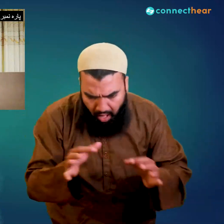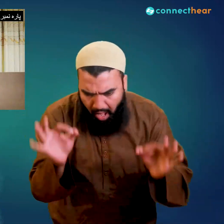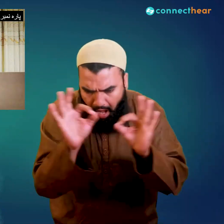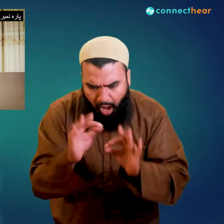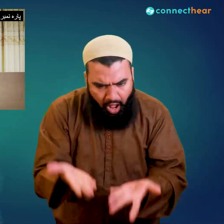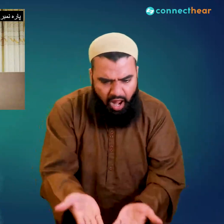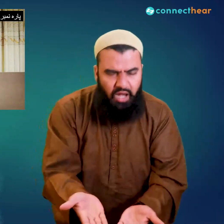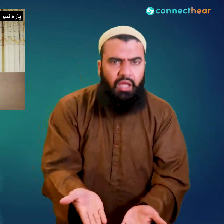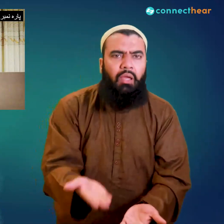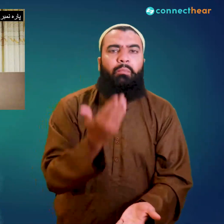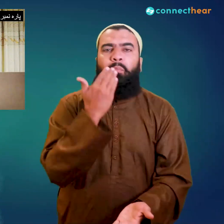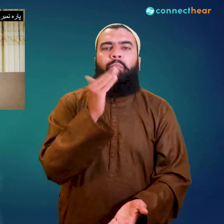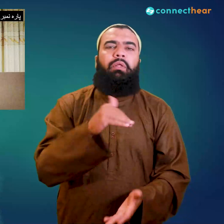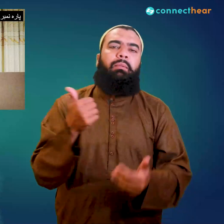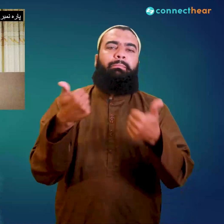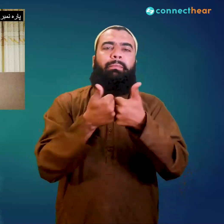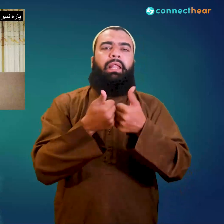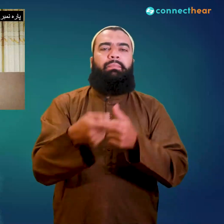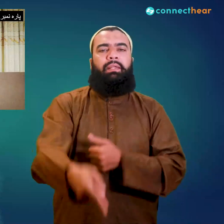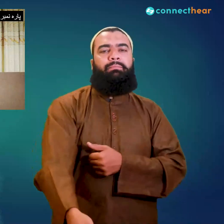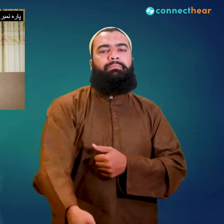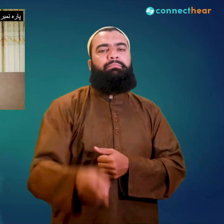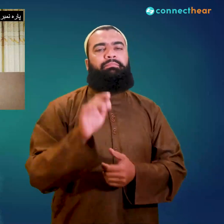ملنے والا نہیں۔